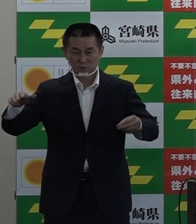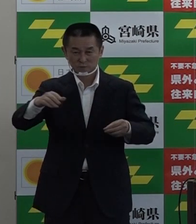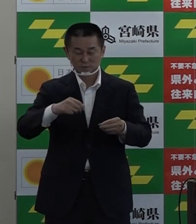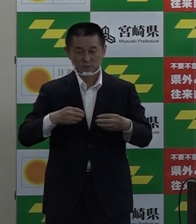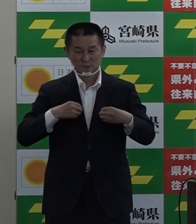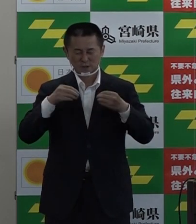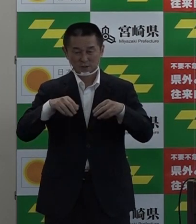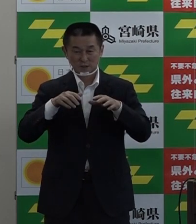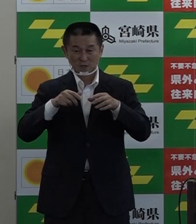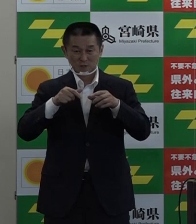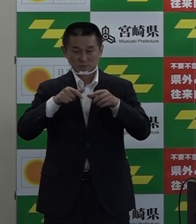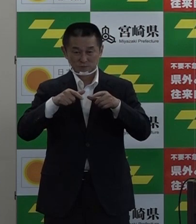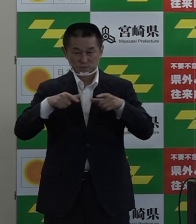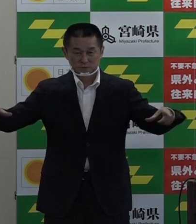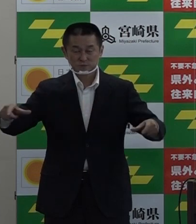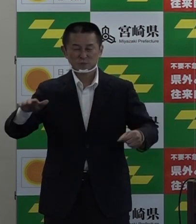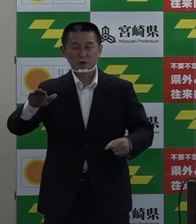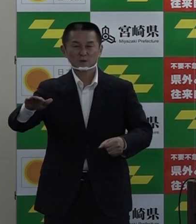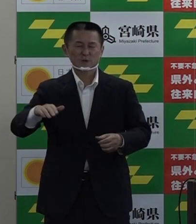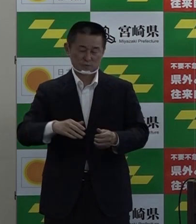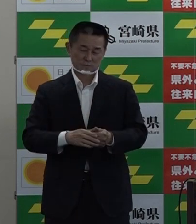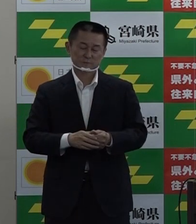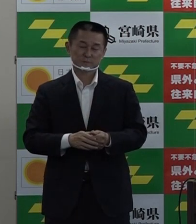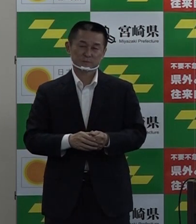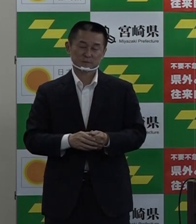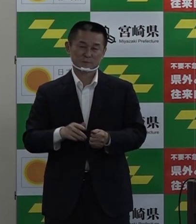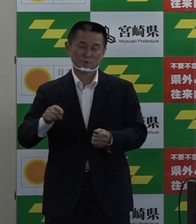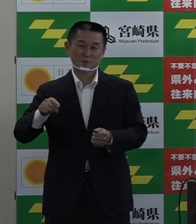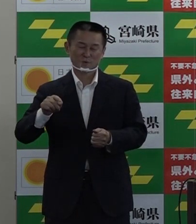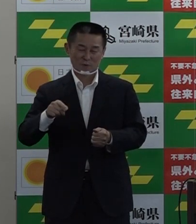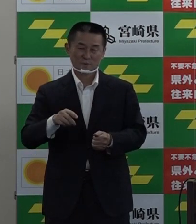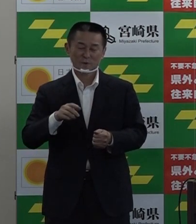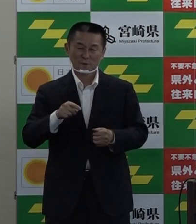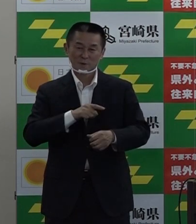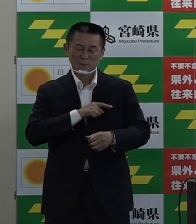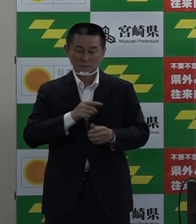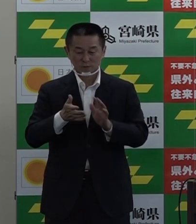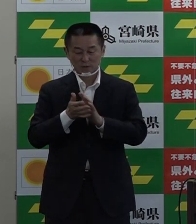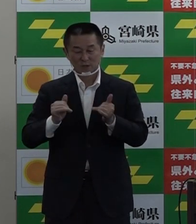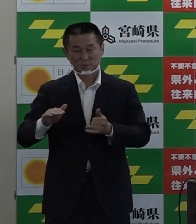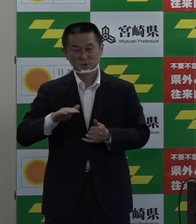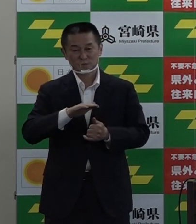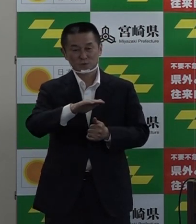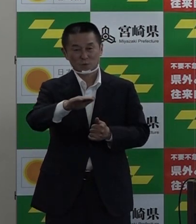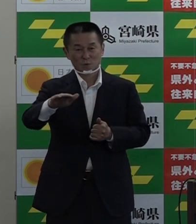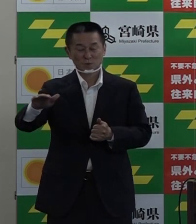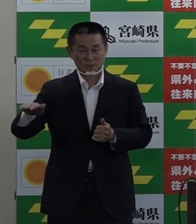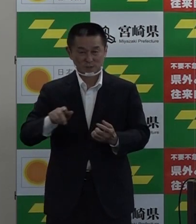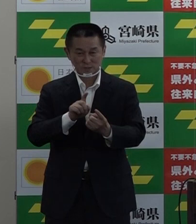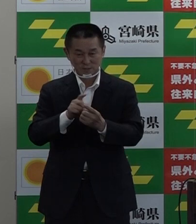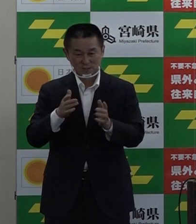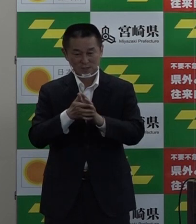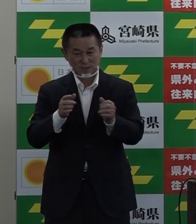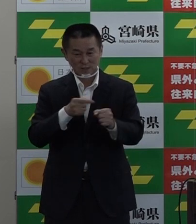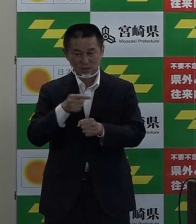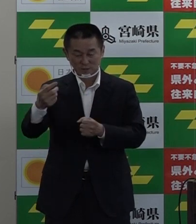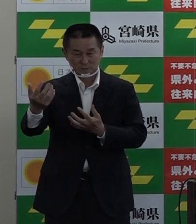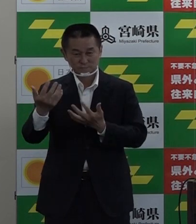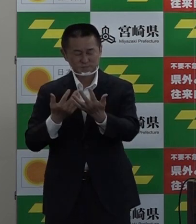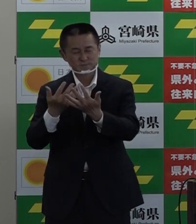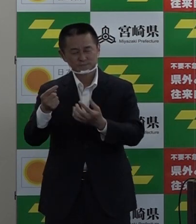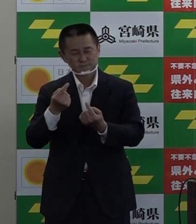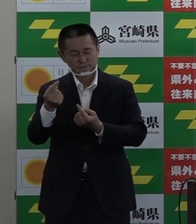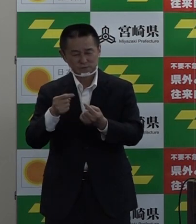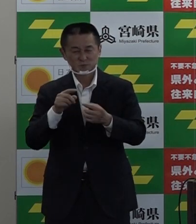染が急拡大をしている状況でありますので、これはまず県民の皆様向けですが、県外との往来